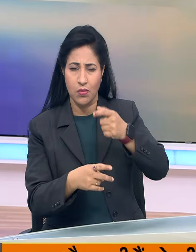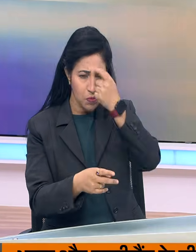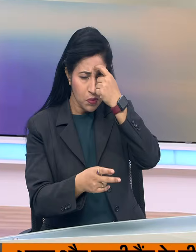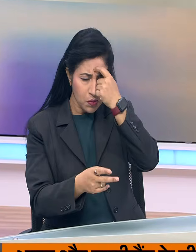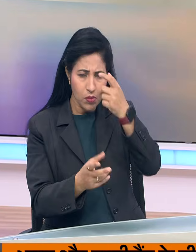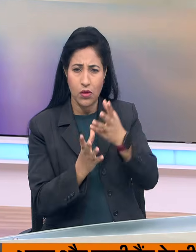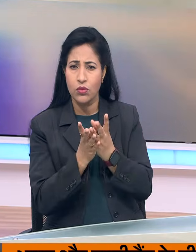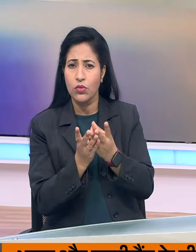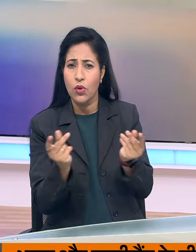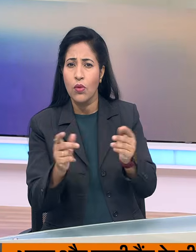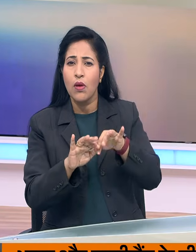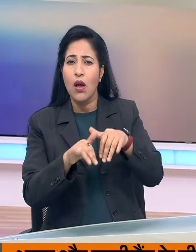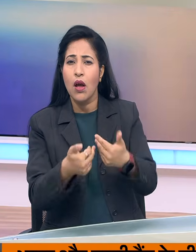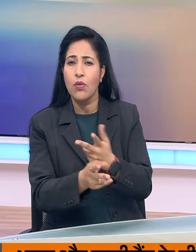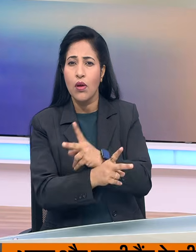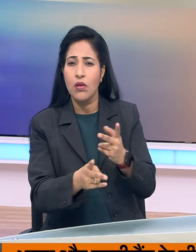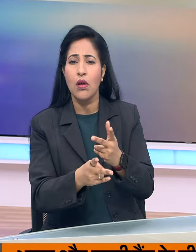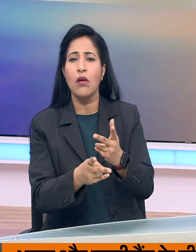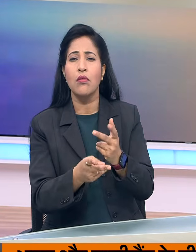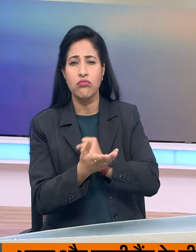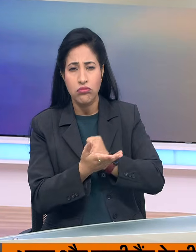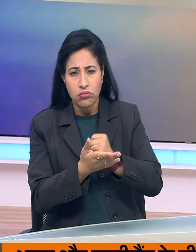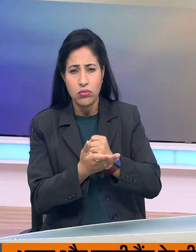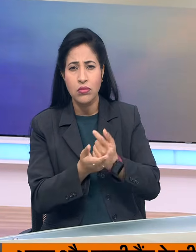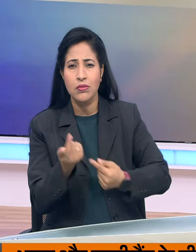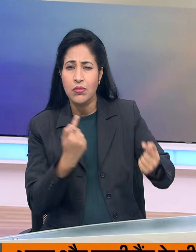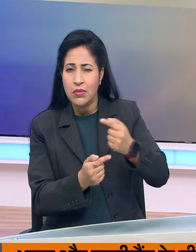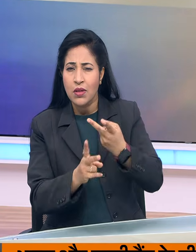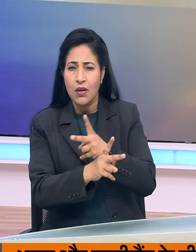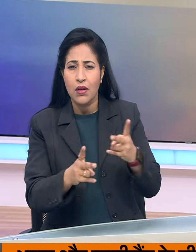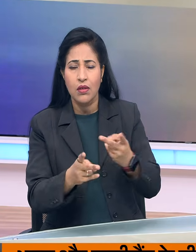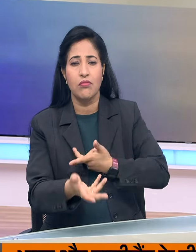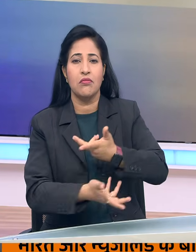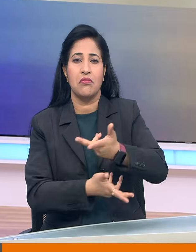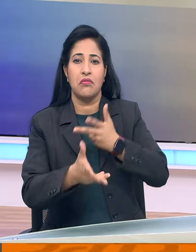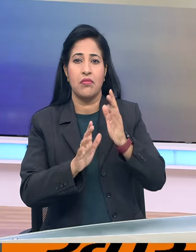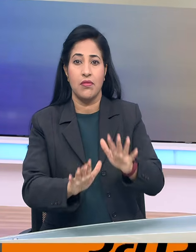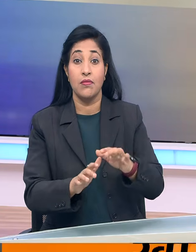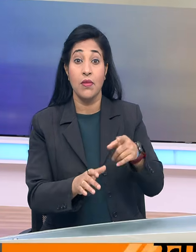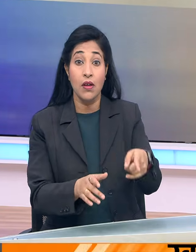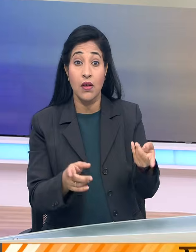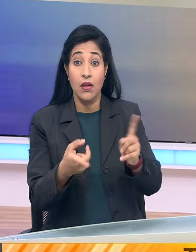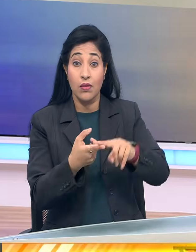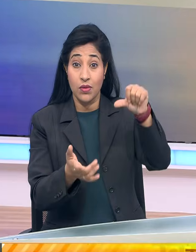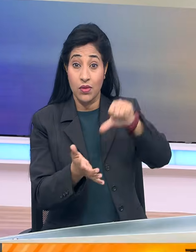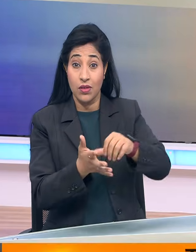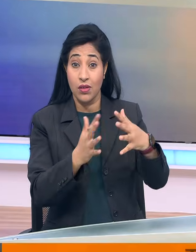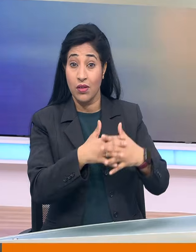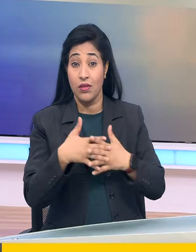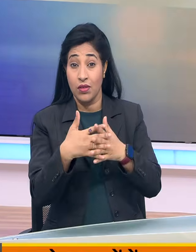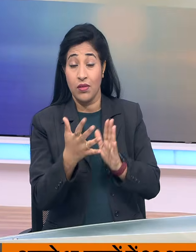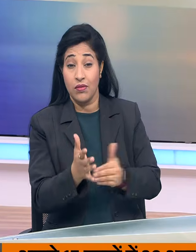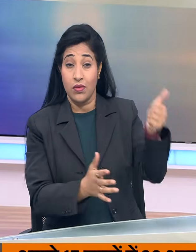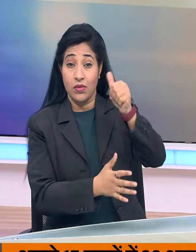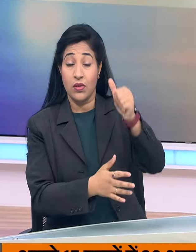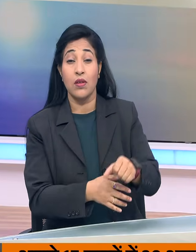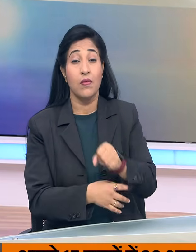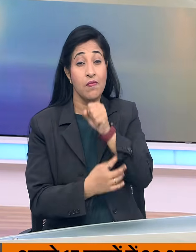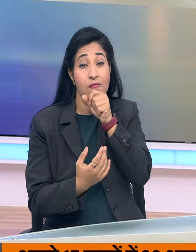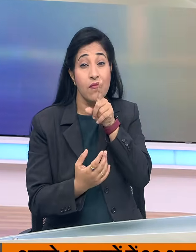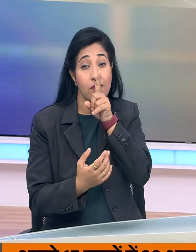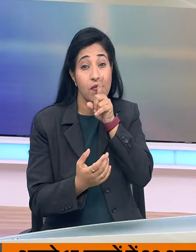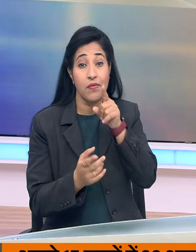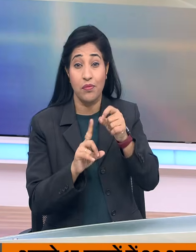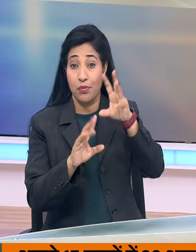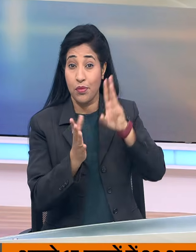क्षेत्रीय संकट को सुलझाने के लिए चल रहे कूटनीतिक प्रयासों पर चर्चा की। इस बीच ईरानी विदेश मंत्री ने कतर के पीएम